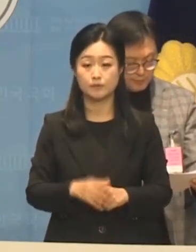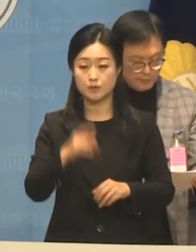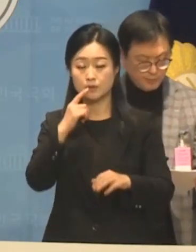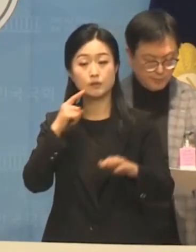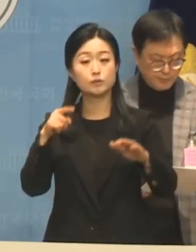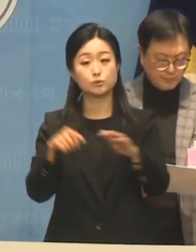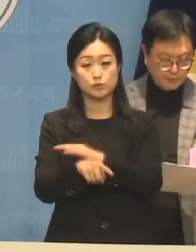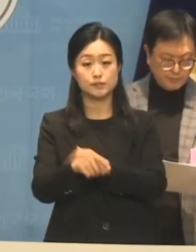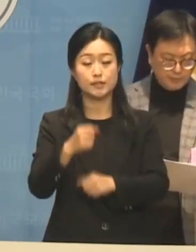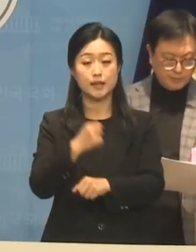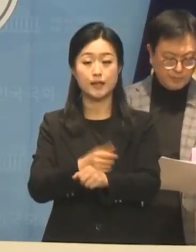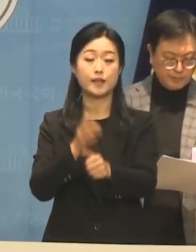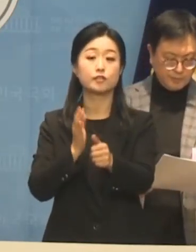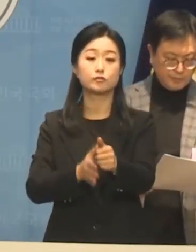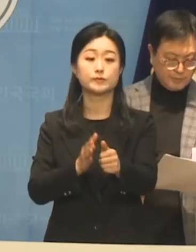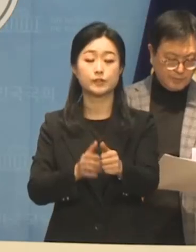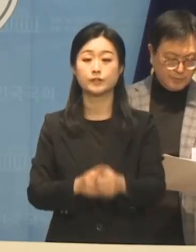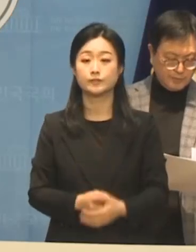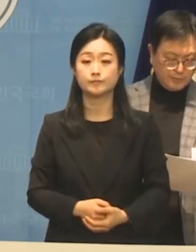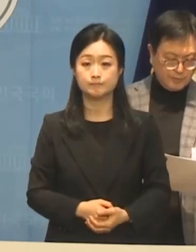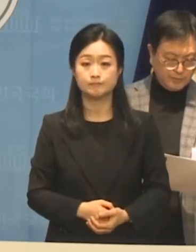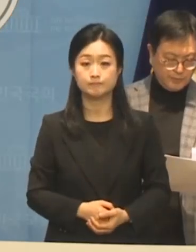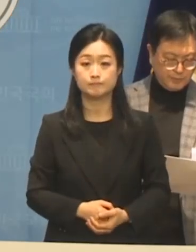조치를 취해 나가시길 바랍니다.